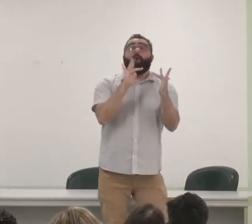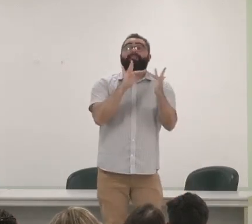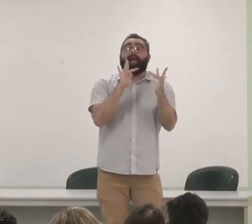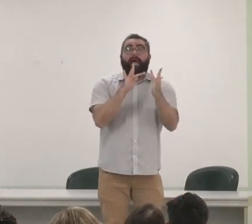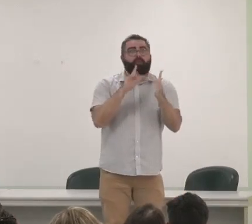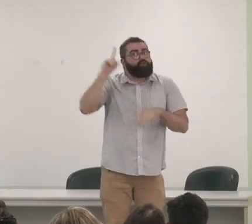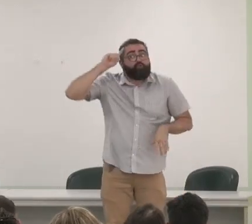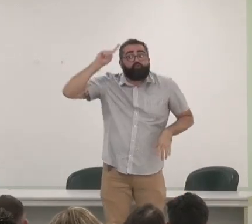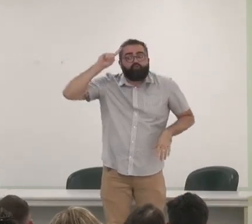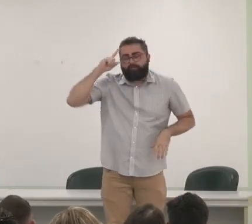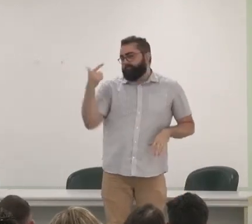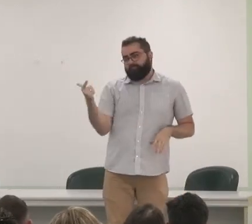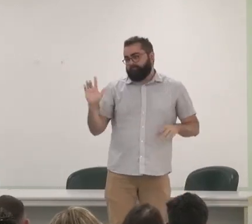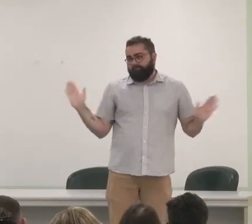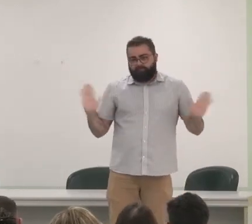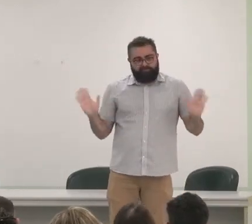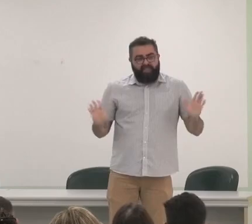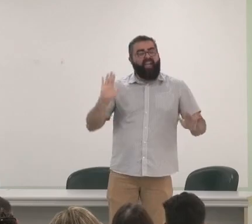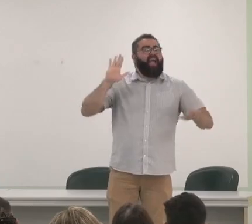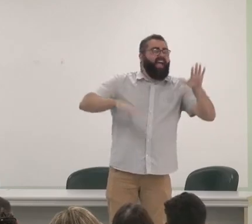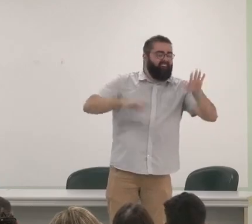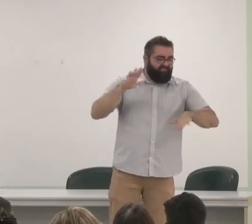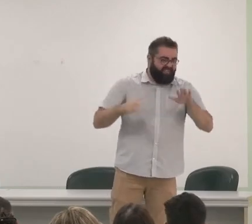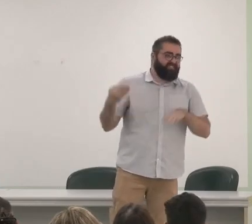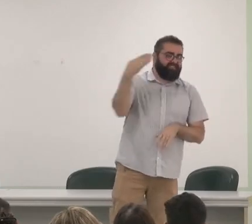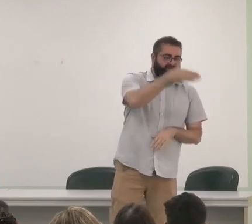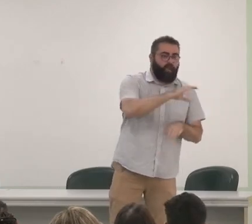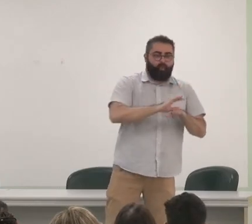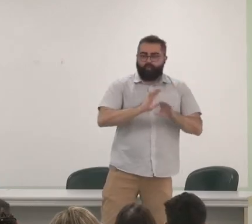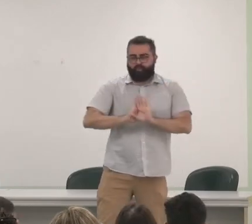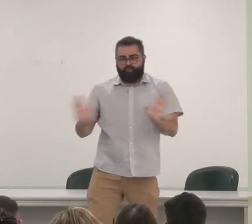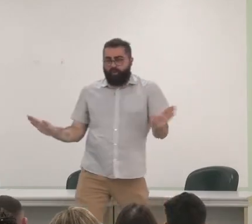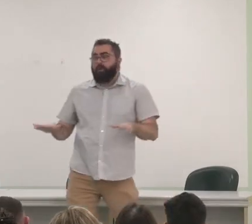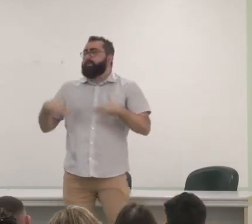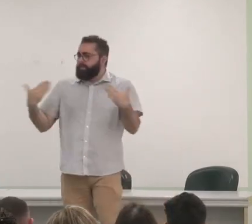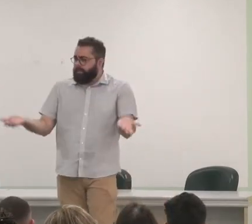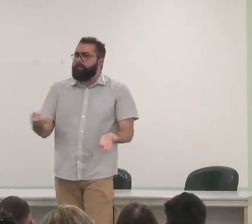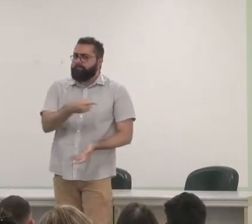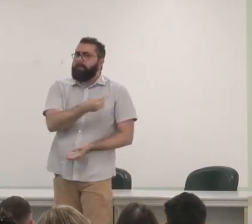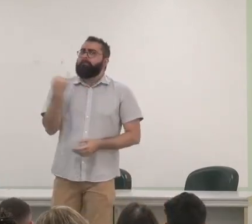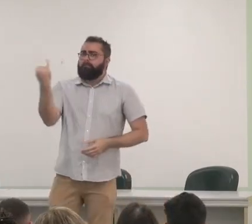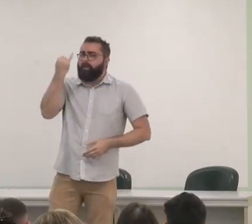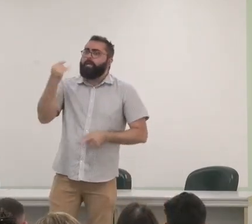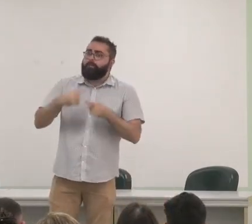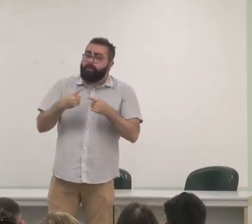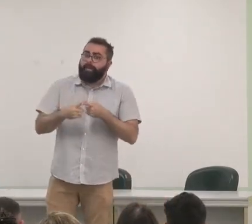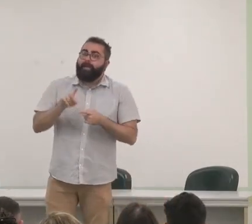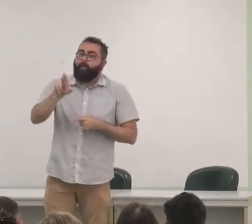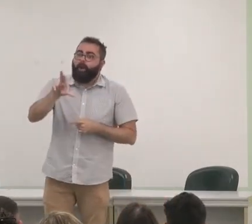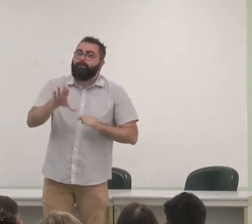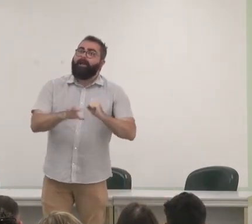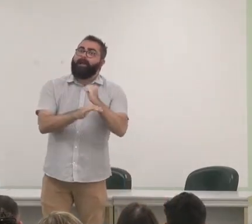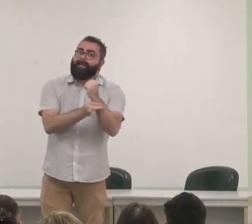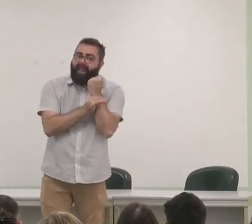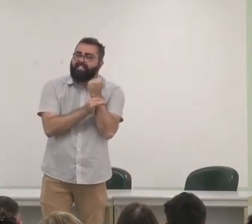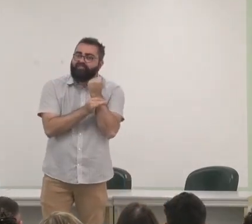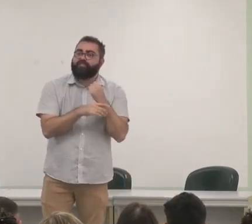palavras básicas que eram utilizadas em língua de sinais brasileira, mas algo muito esporádico, algo muito